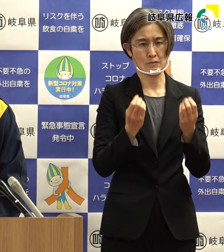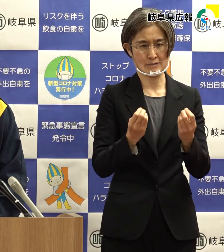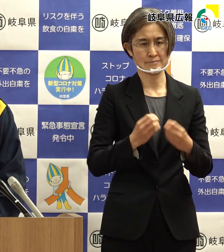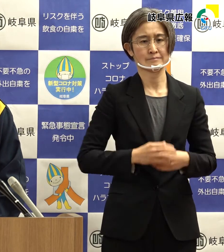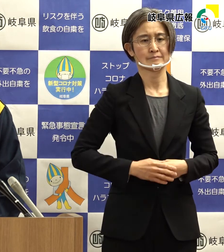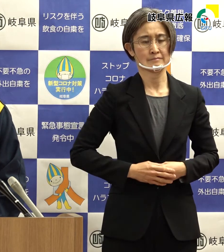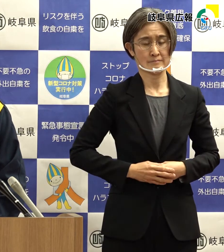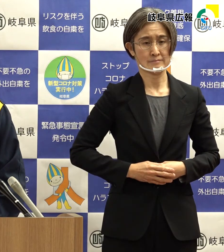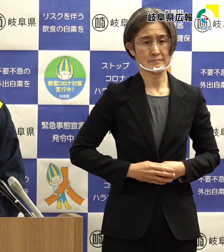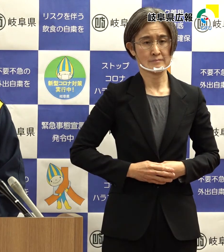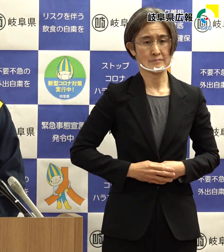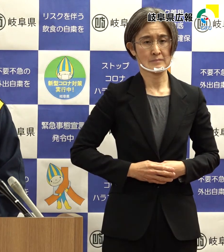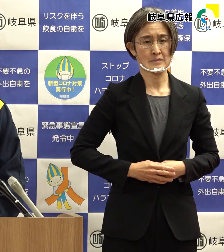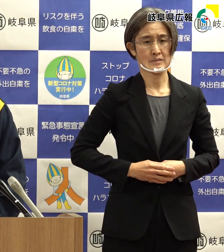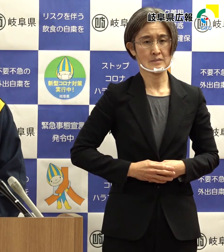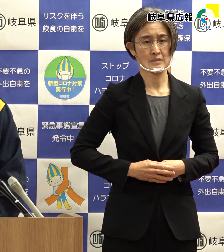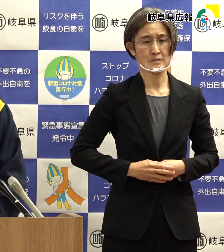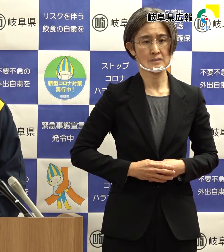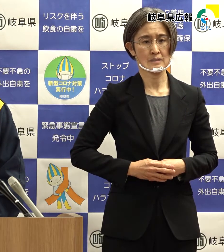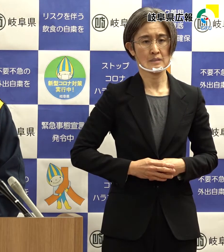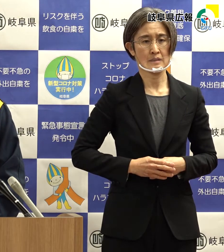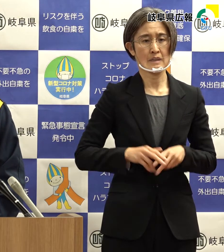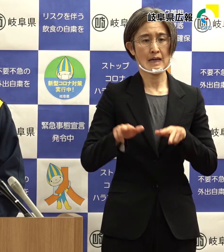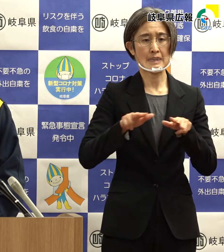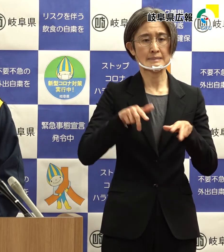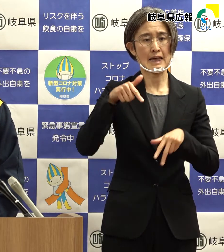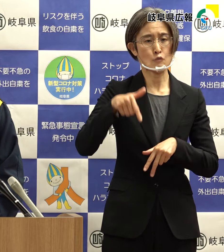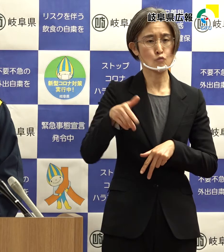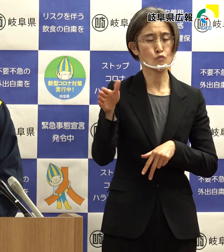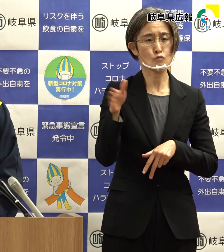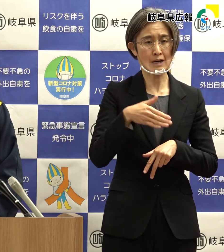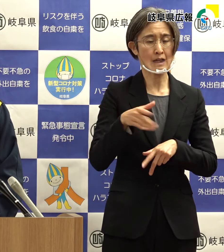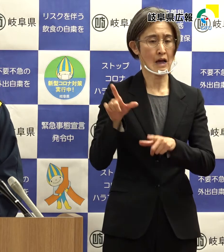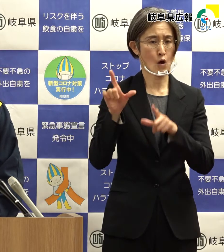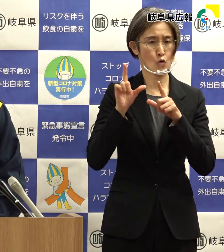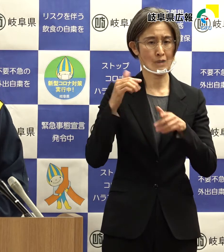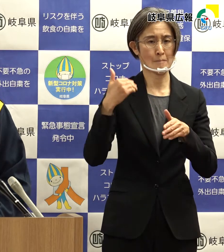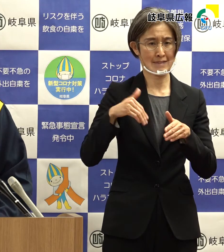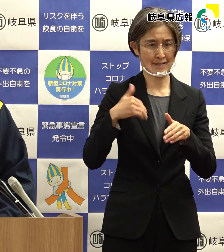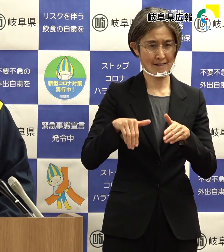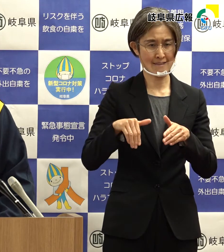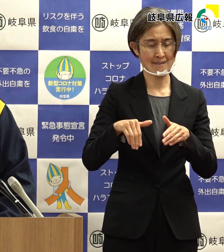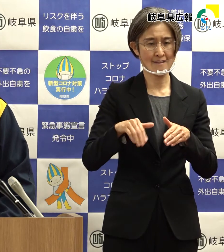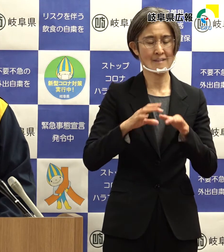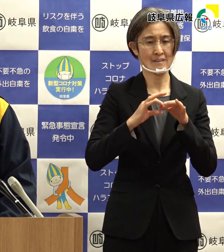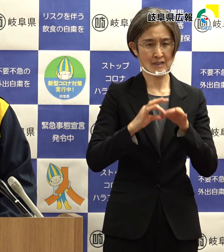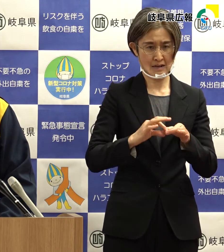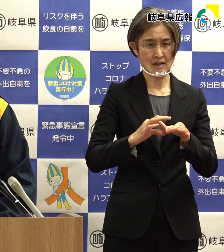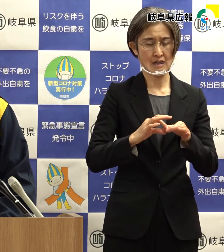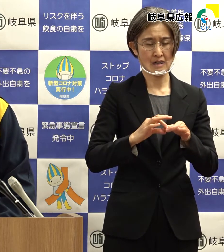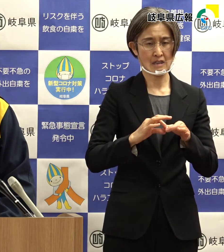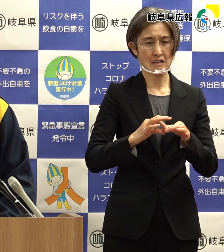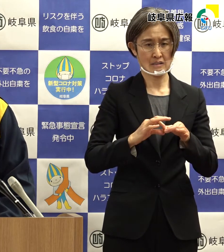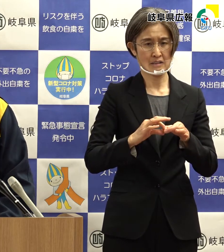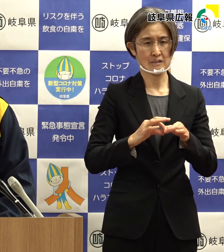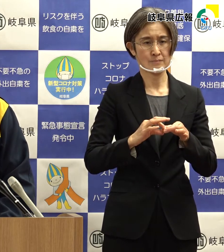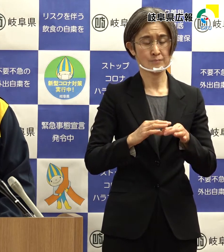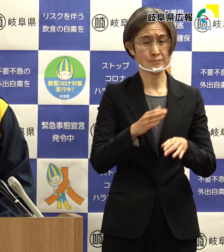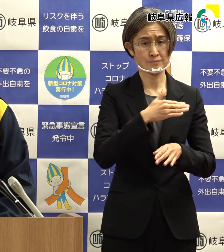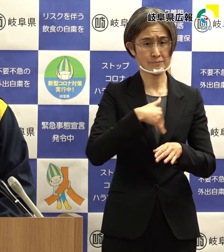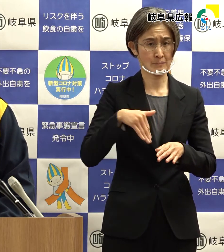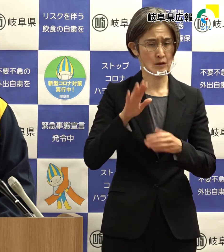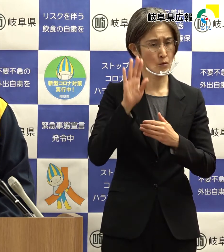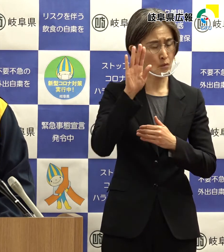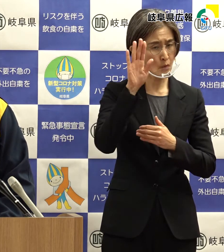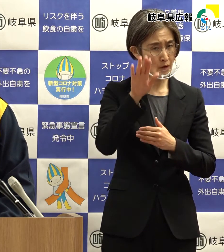また何 の, あのインディケーションも政府の方からありませんので、まず我々としてはまあその辺の枠組みがどういうふうに出てくるのか、ま